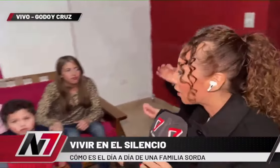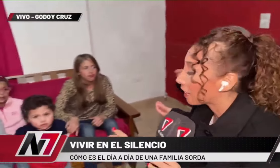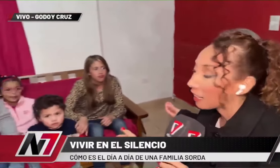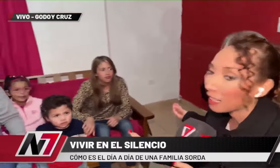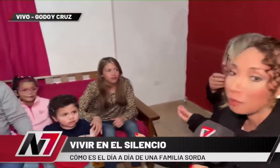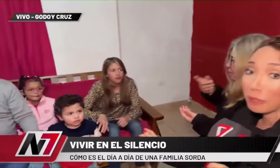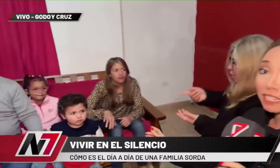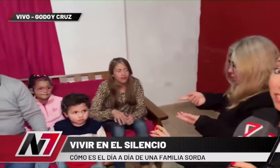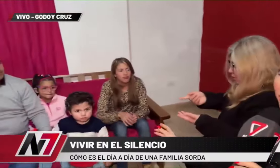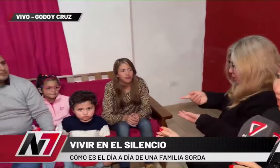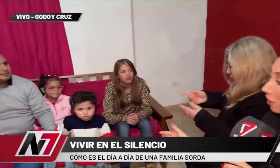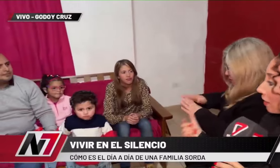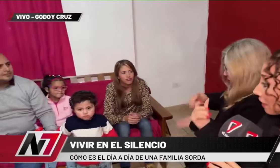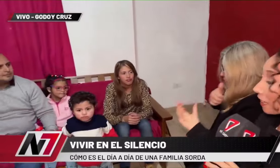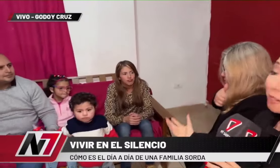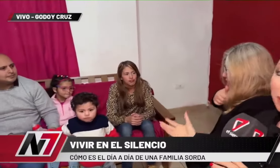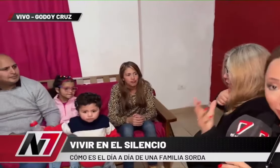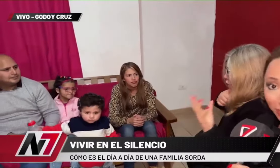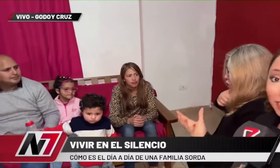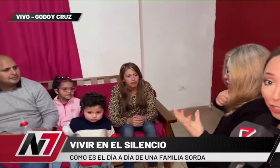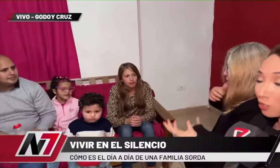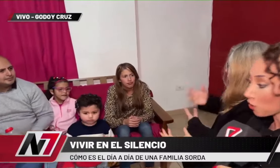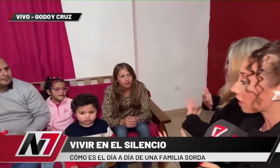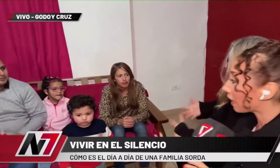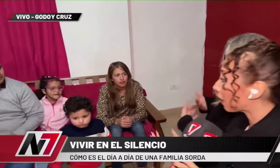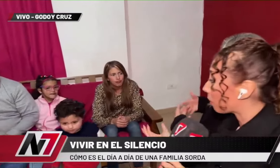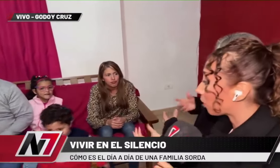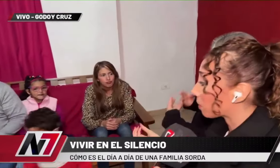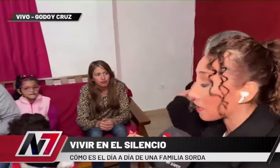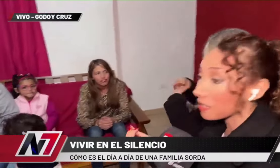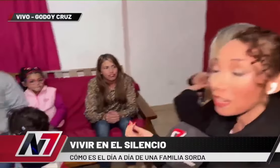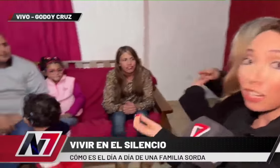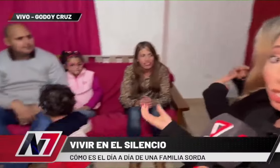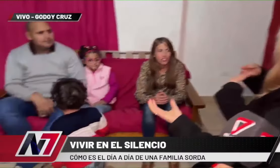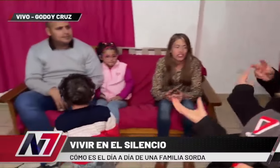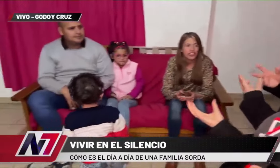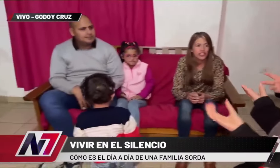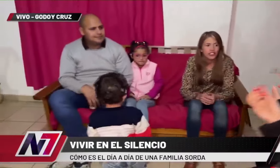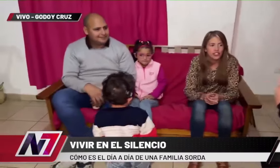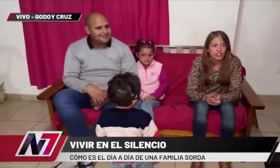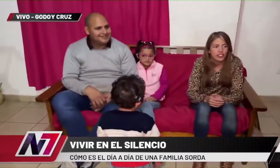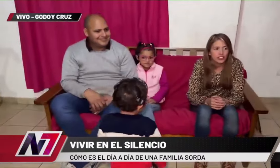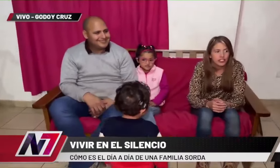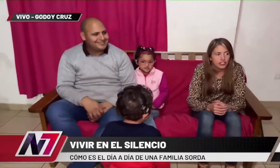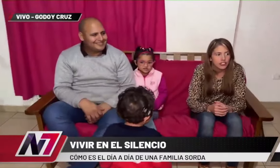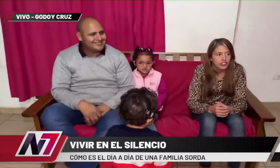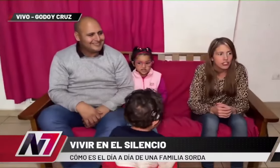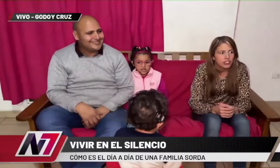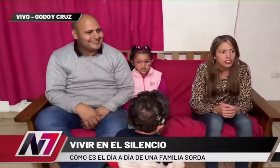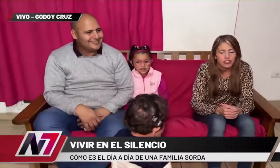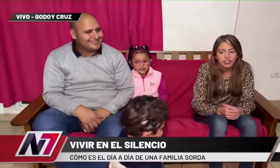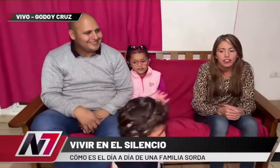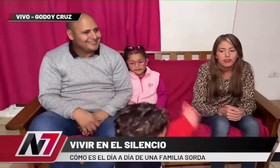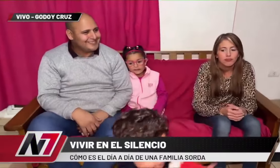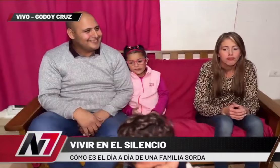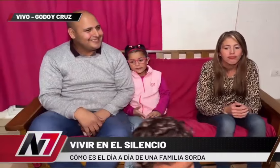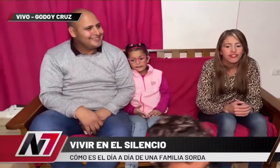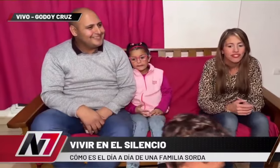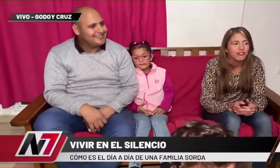ahora el pequeño Tiago está manifestándose él, pero a veces los papás tienen que tener la intuición de que